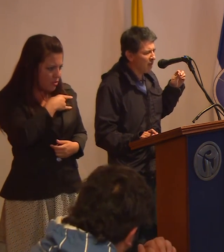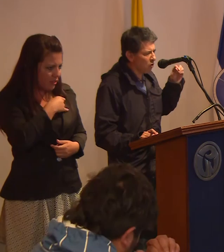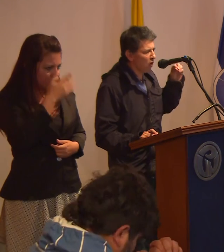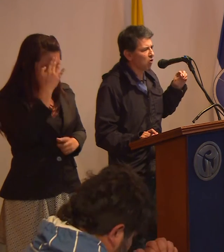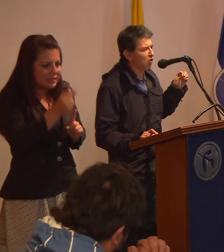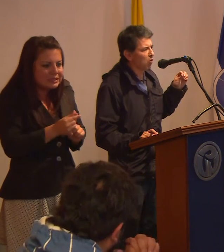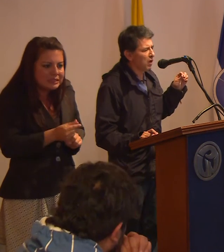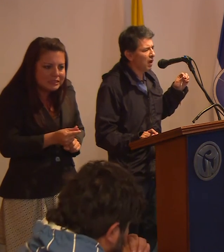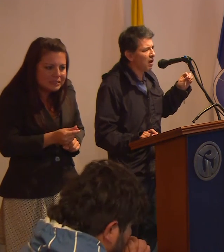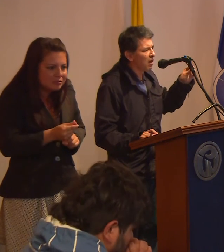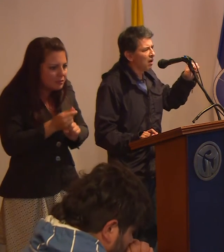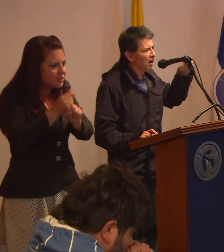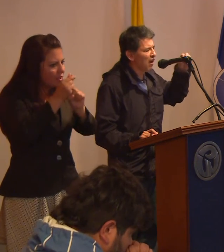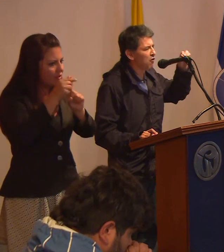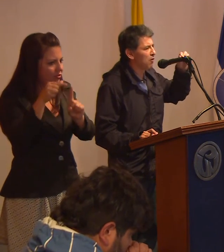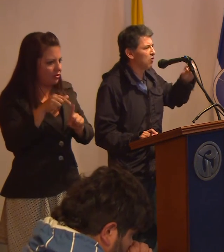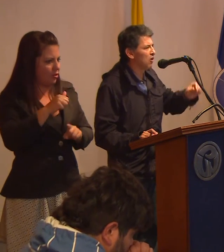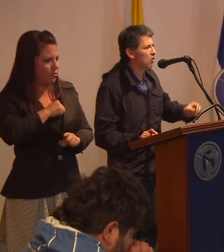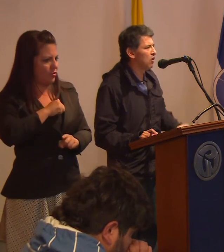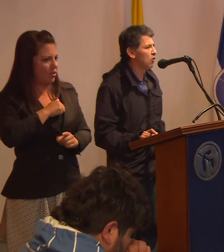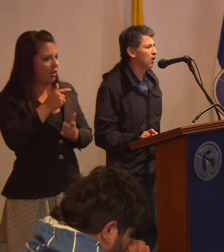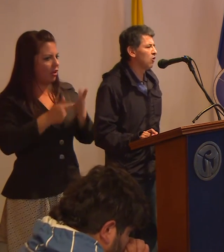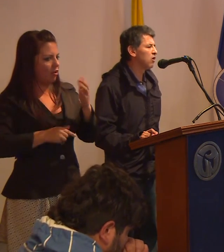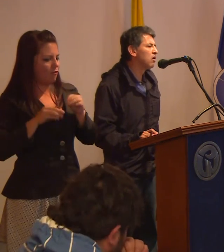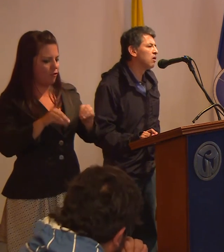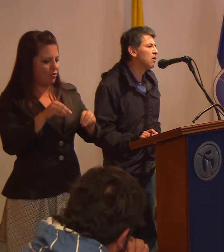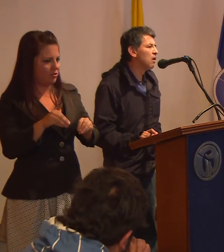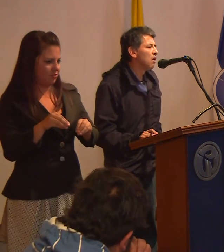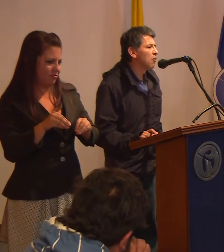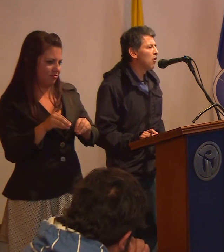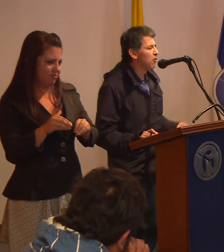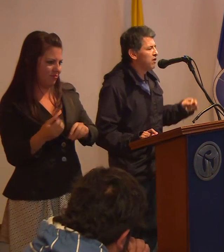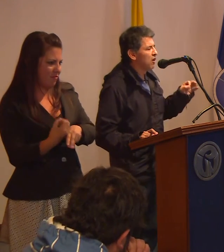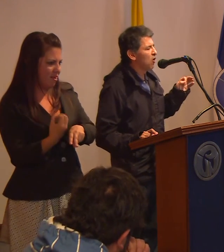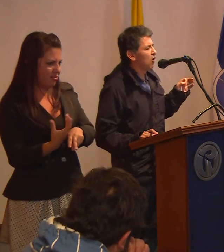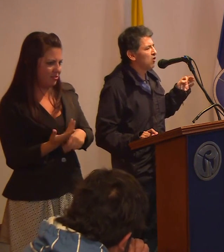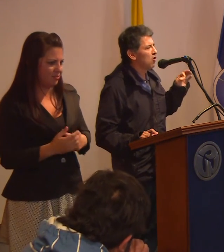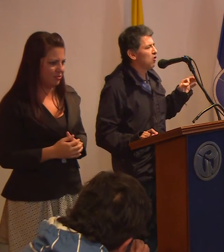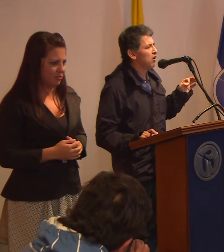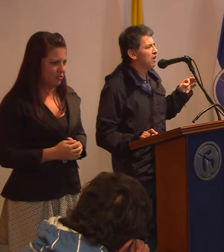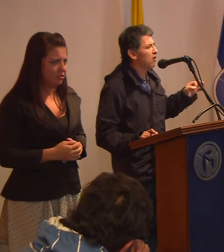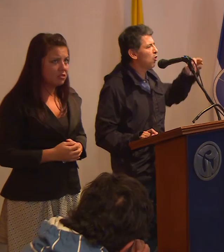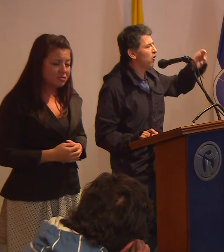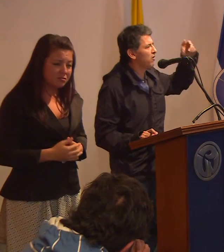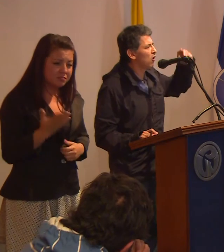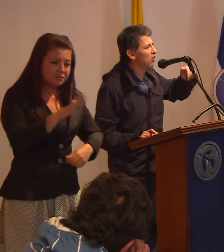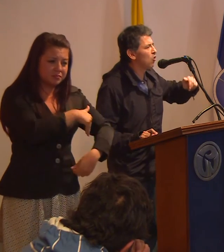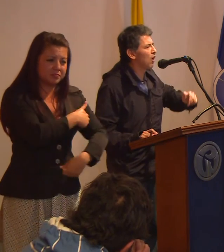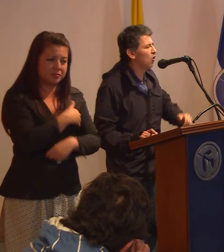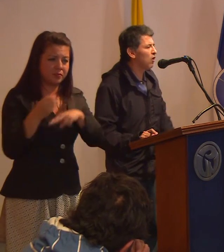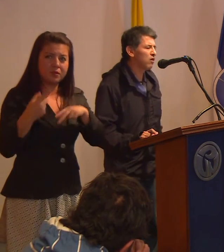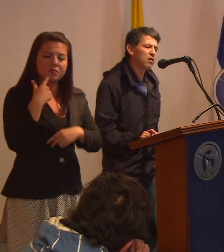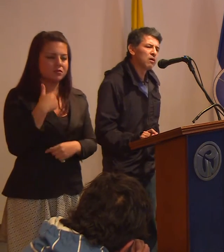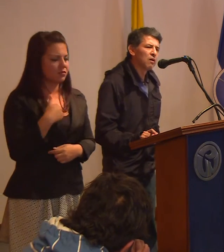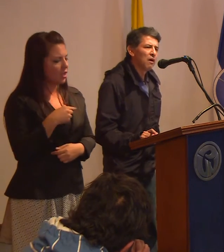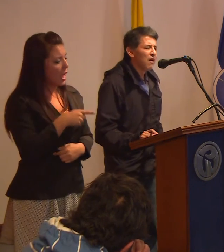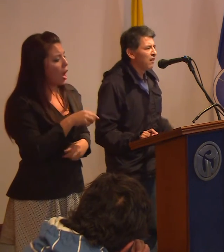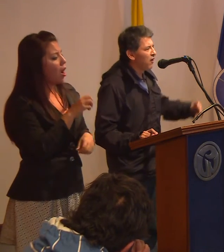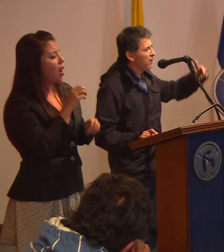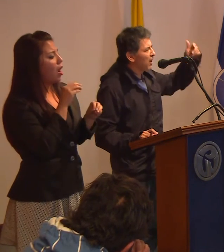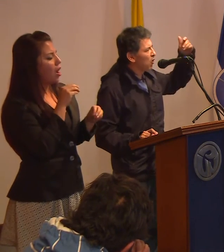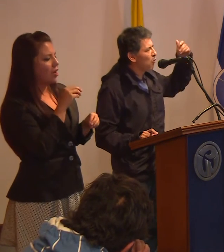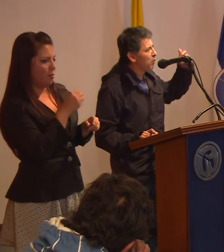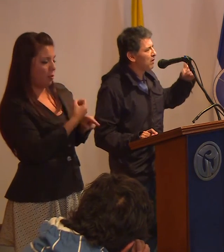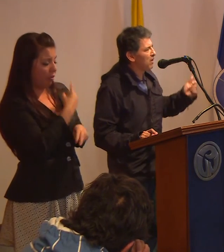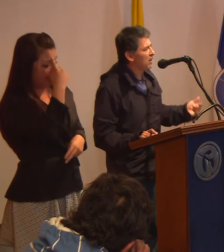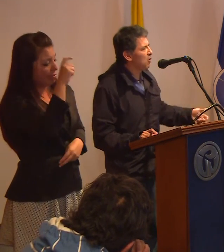especializada, con autonomía, en la formación de los educadores. Pero el Ministerio de Educación nos dice cómo deben ser los educadores.